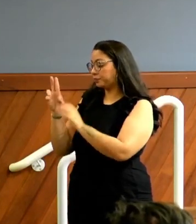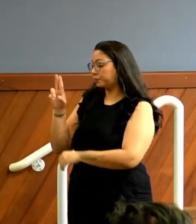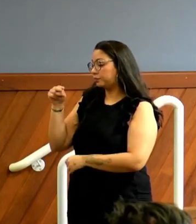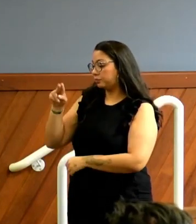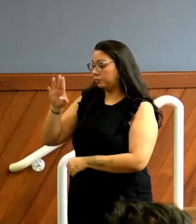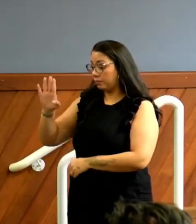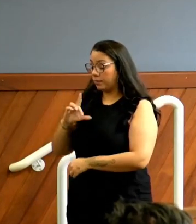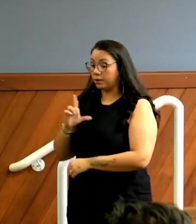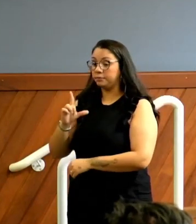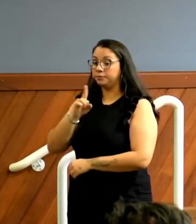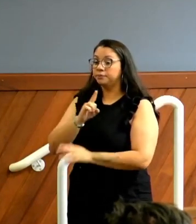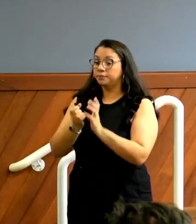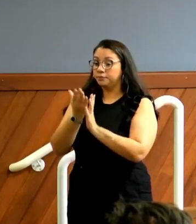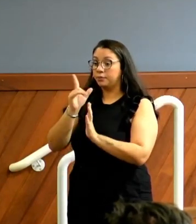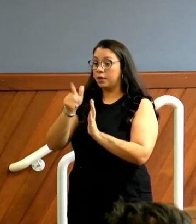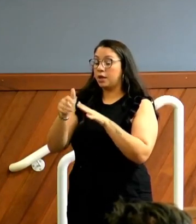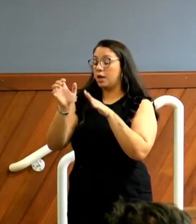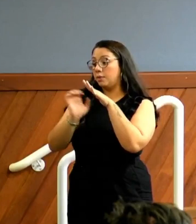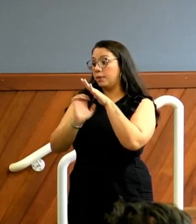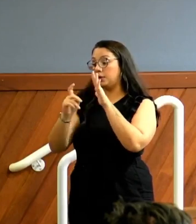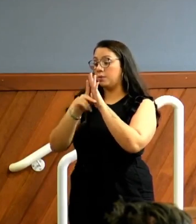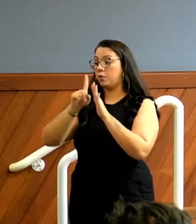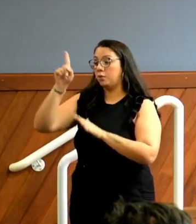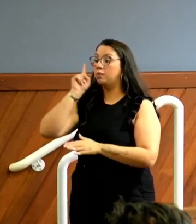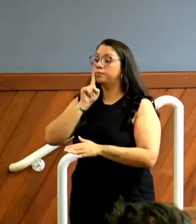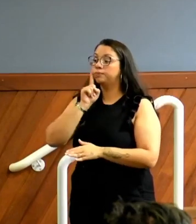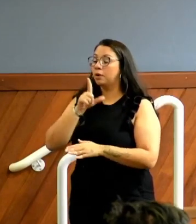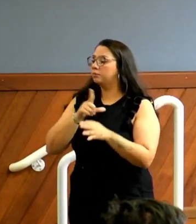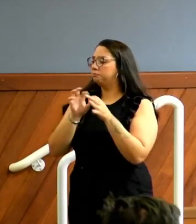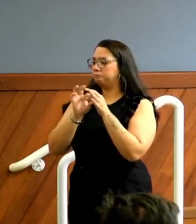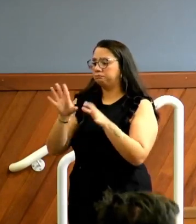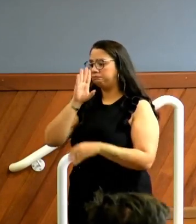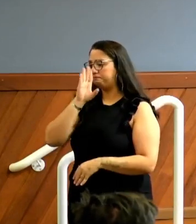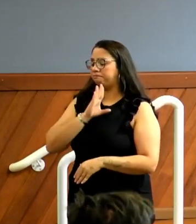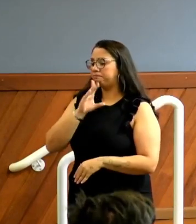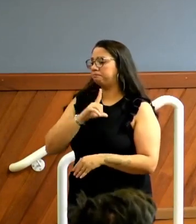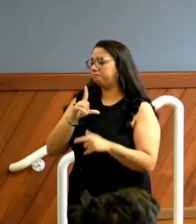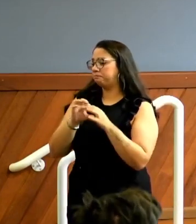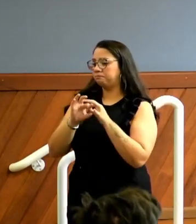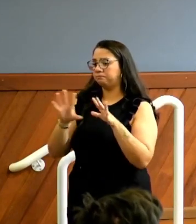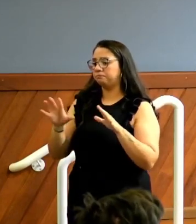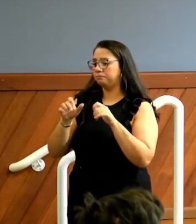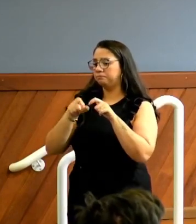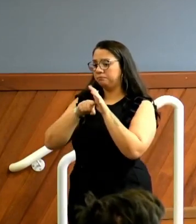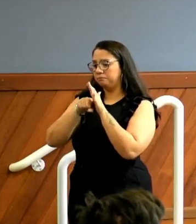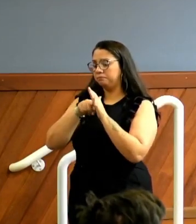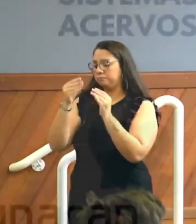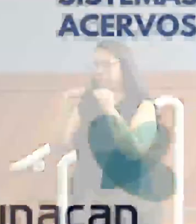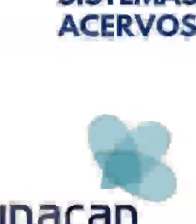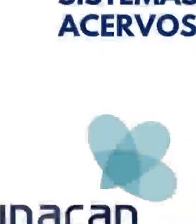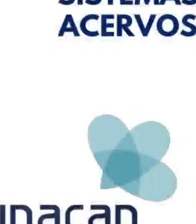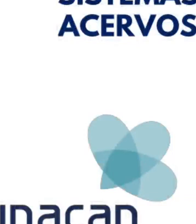desenvolvido pela Artefactual, que é uma empresa canadense, né. Os dois livres, gratuitos, de código fonte aberto, lançam